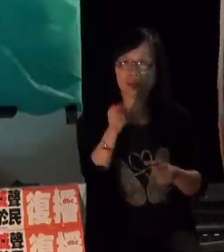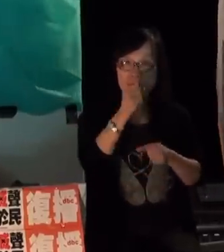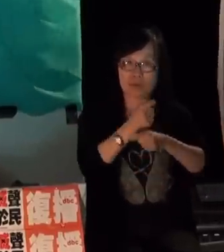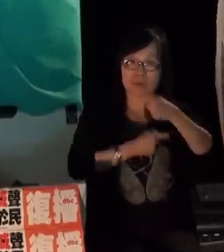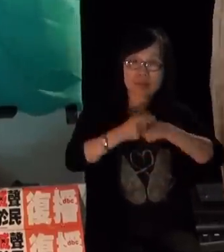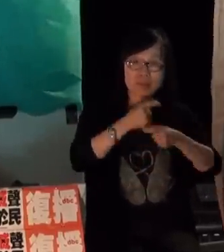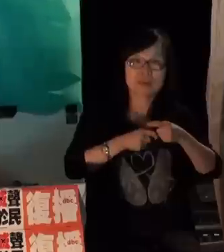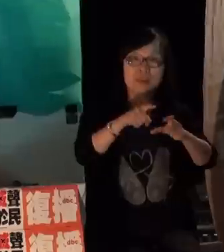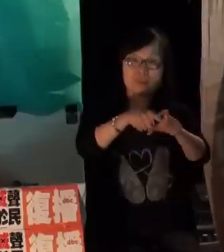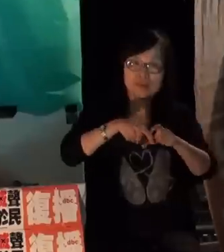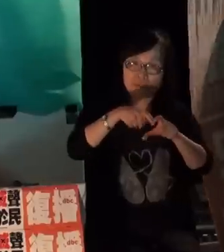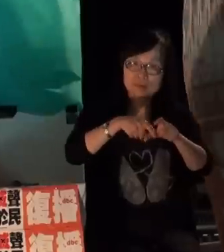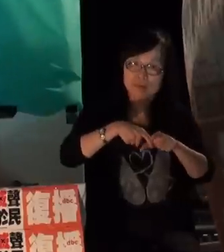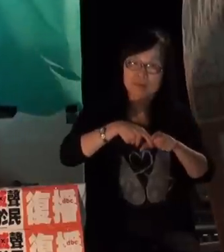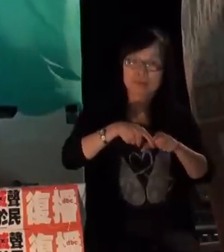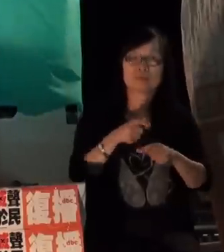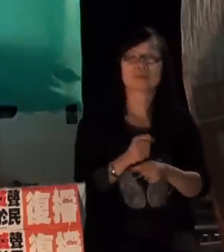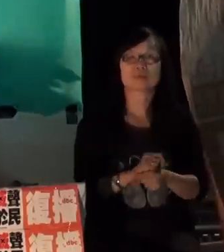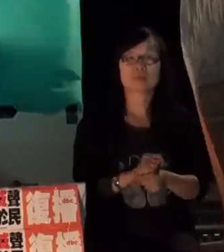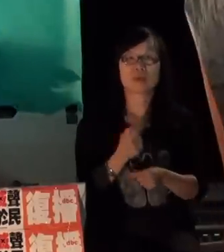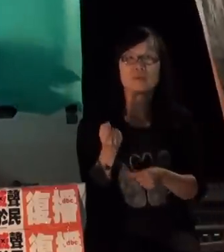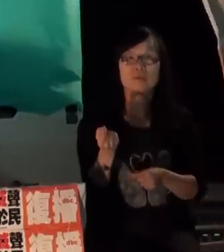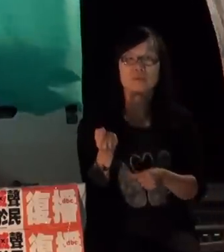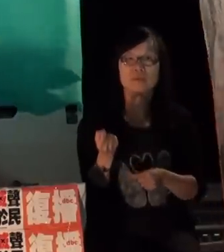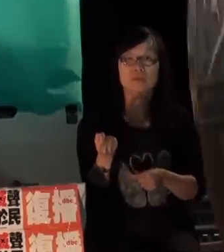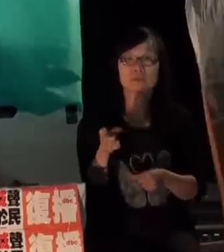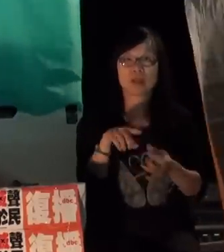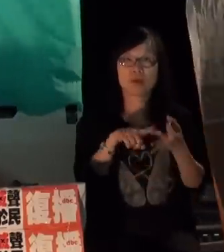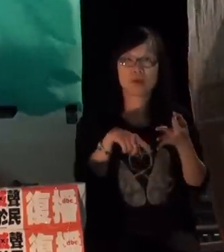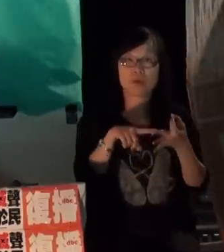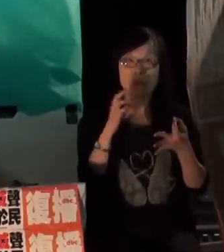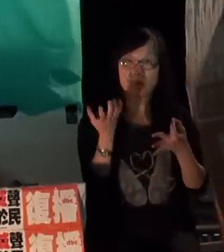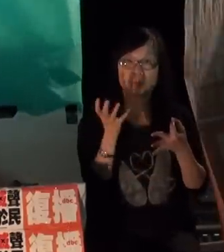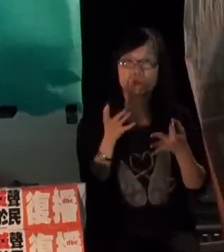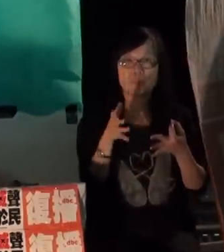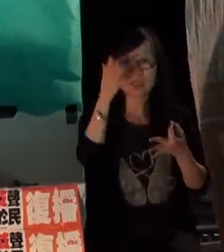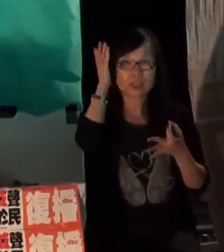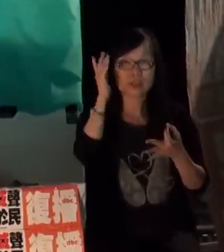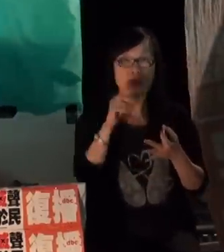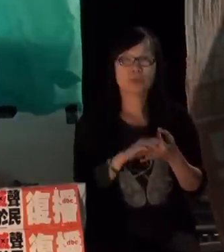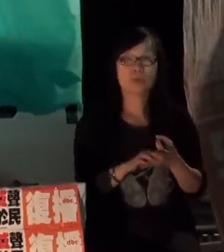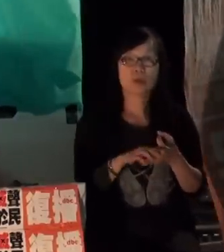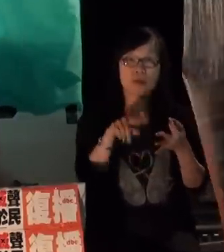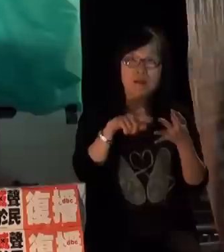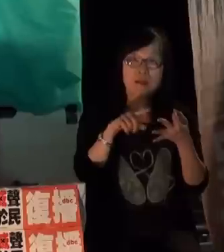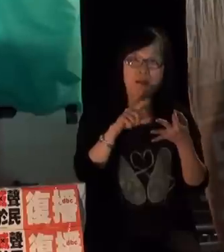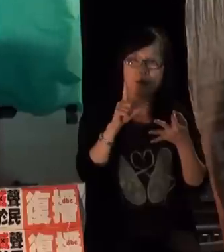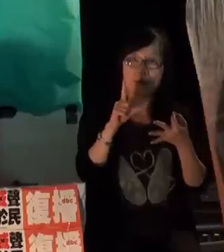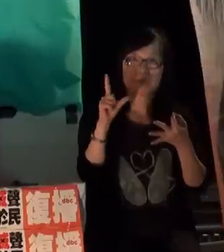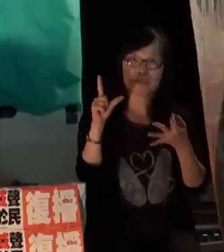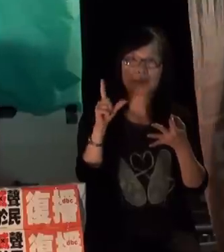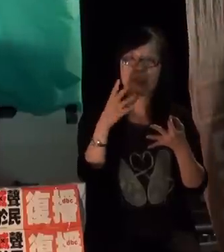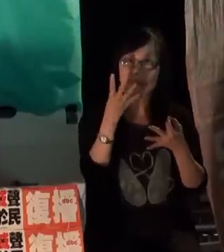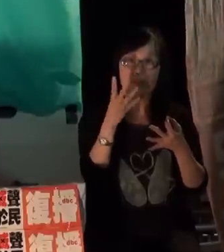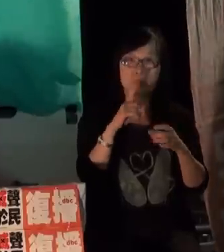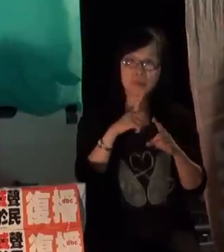係咩咧？為錢啊嘛，係咪？係。咁我講好簡單，黃楚彪、李國章、李國寶、黃子欣四個